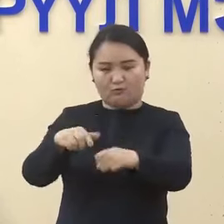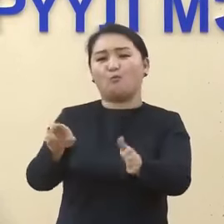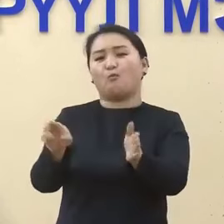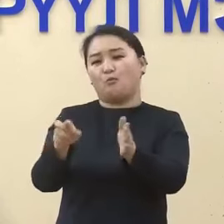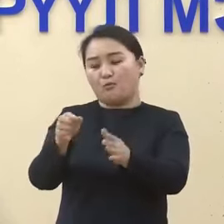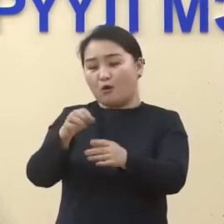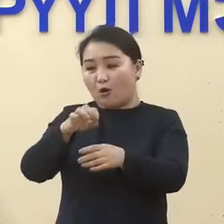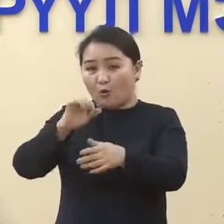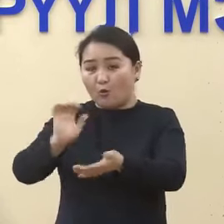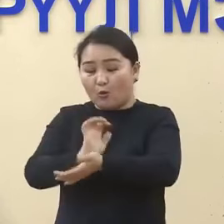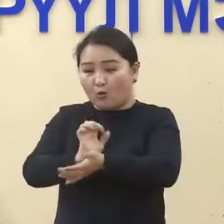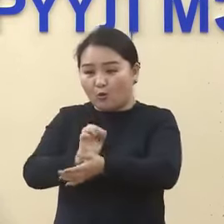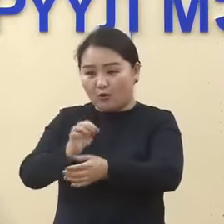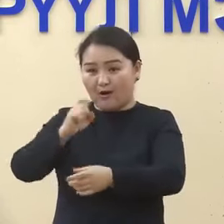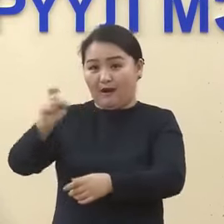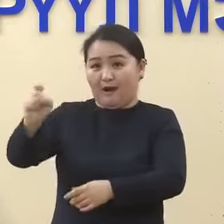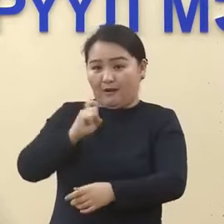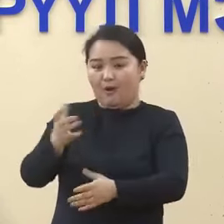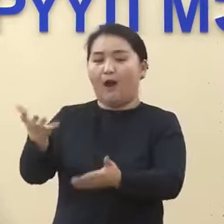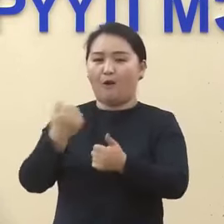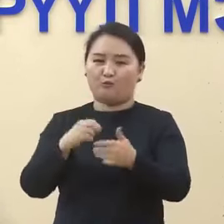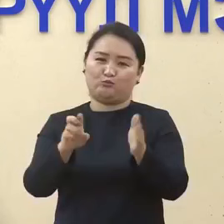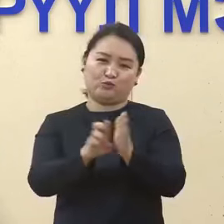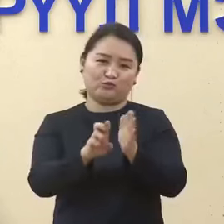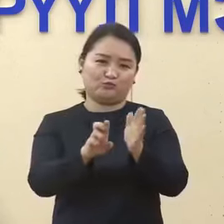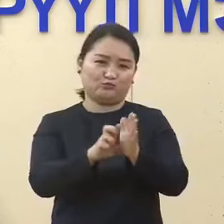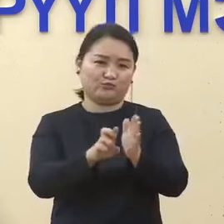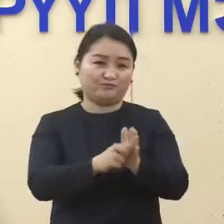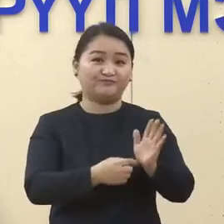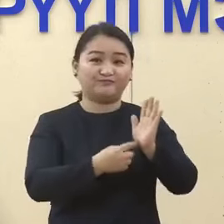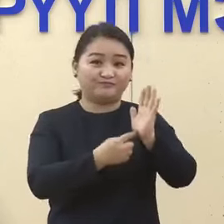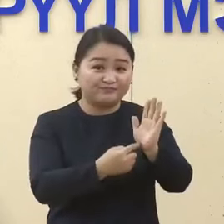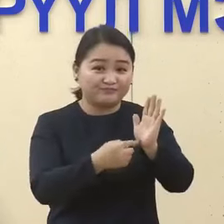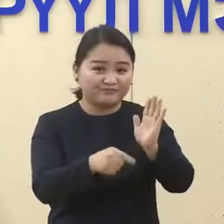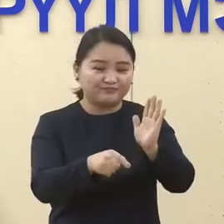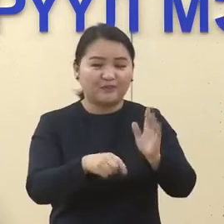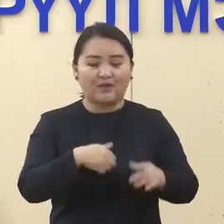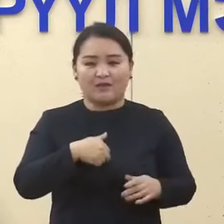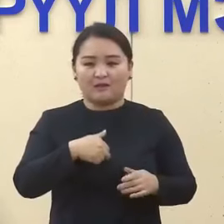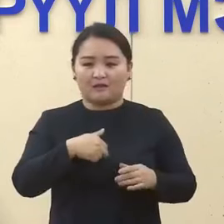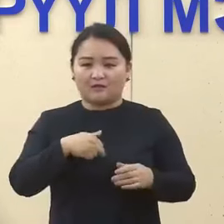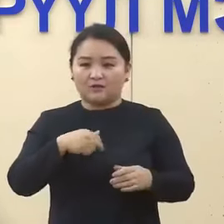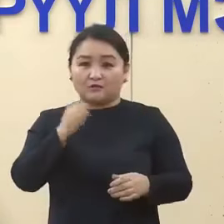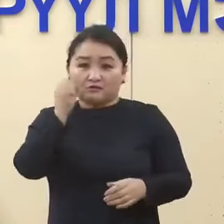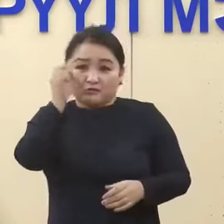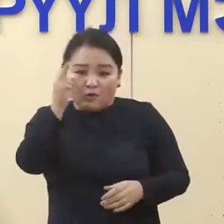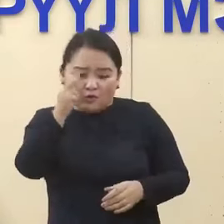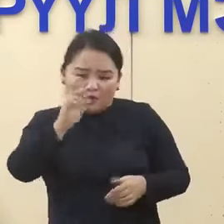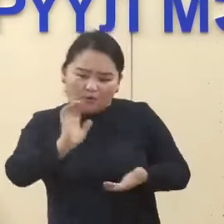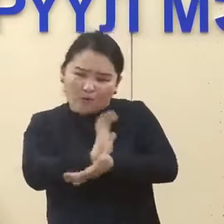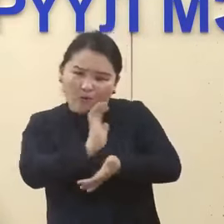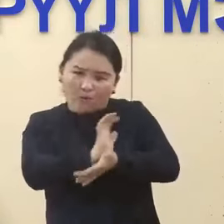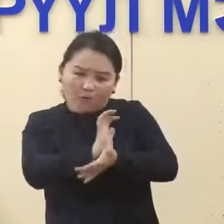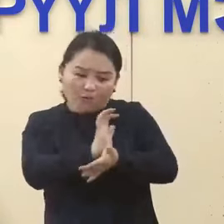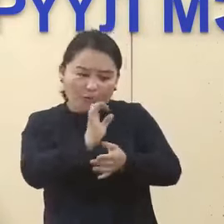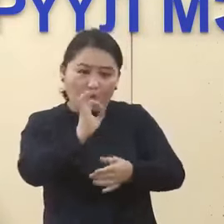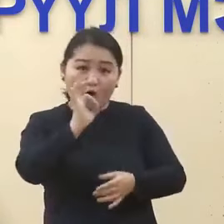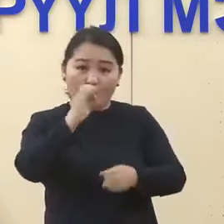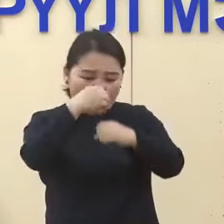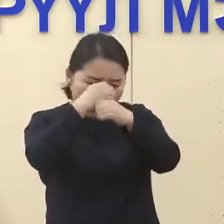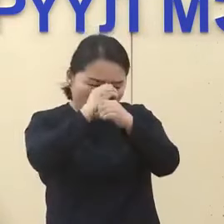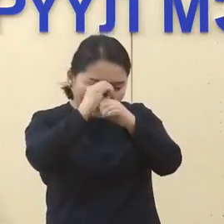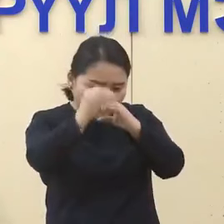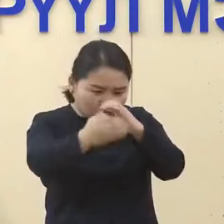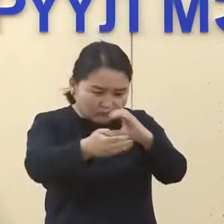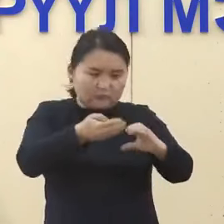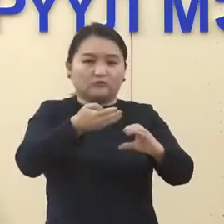боломжтой боллоо. За мөн түнчлэн яаж одоо тэр хурдвчилсан онцлогыг ашиглах талаар ажлын байран дээрээ